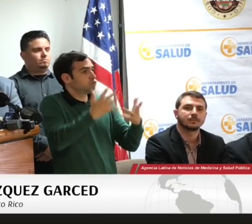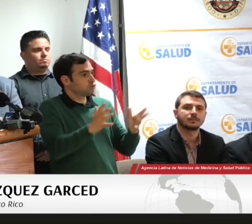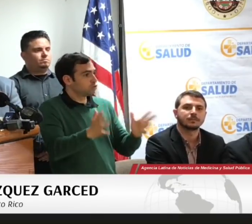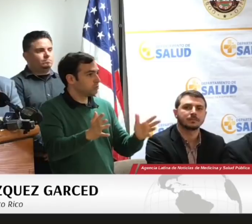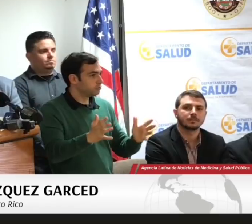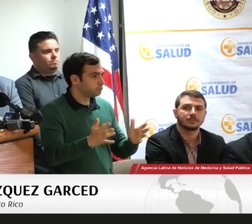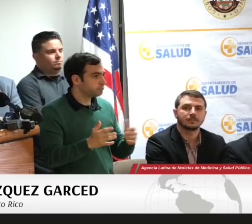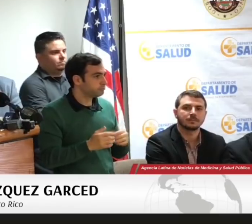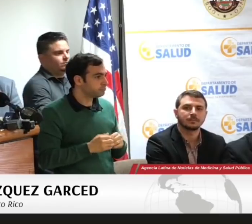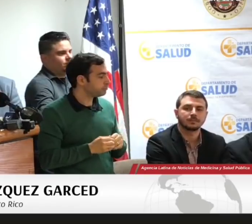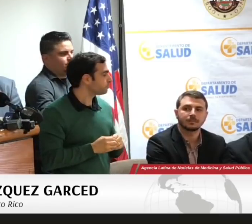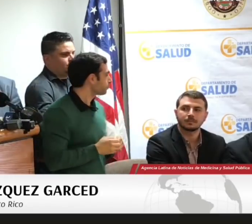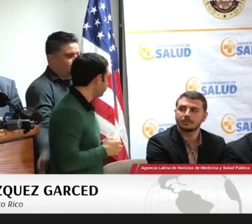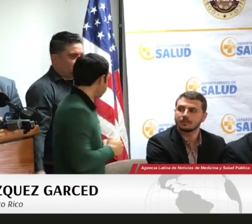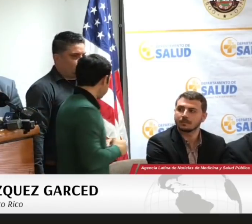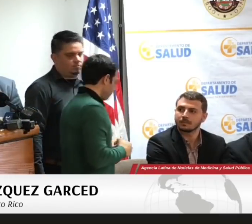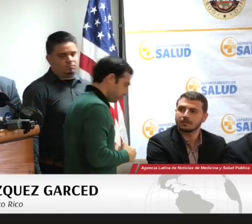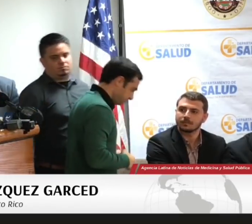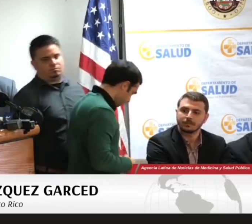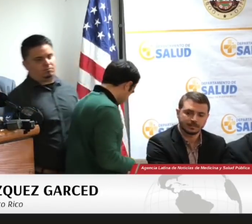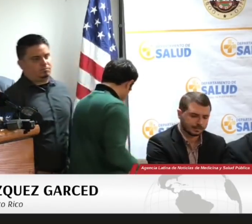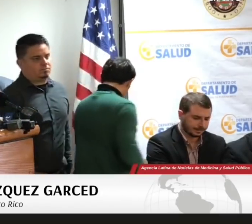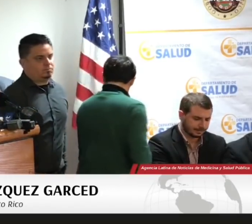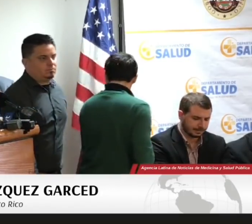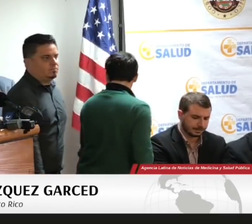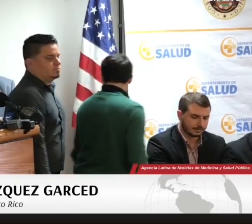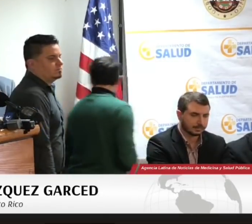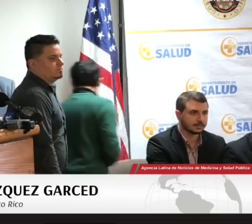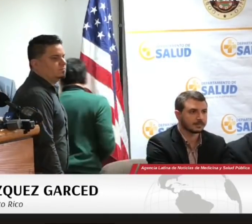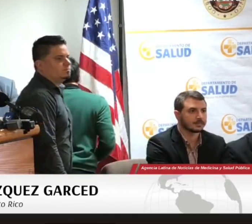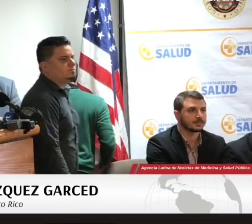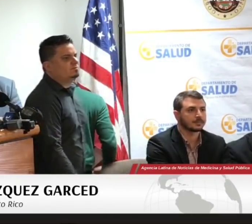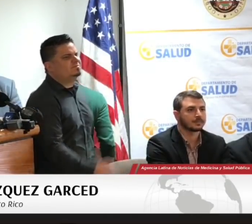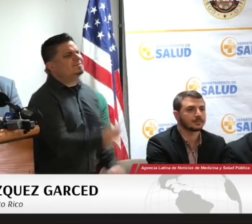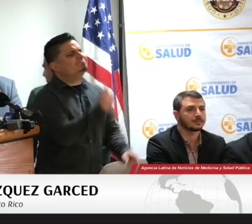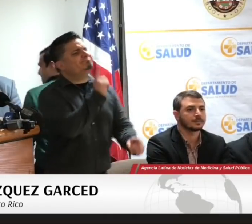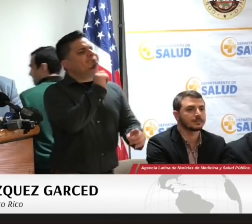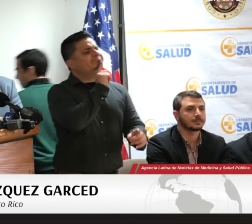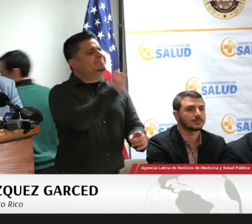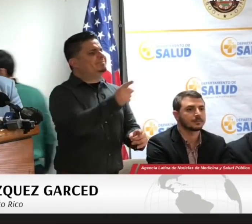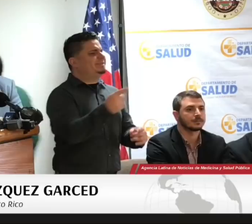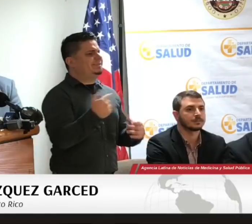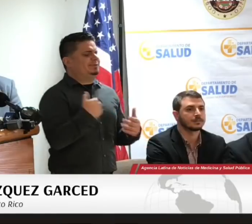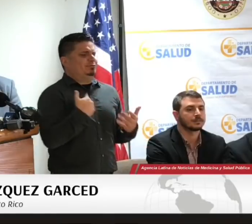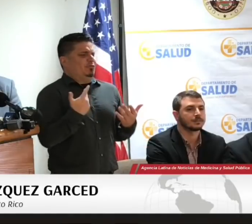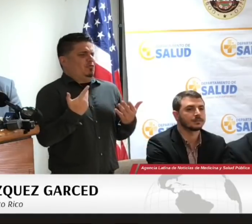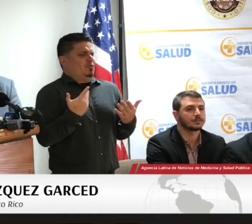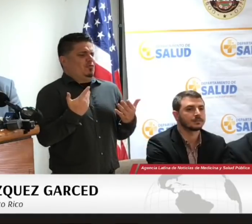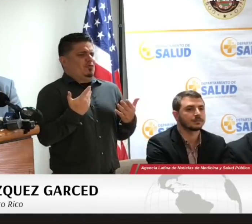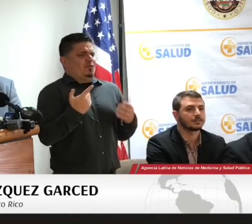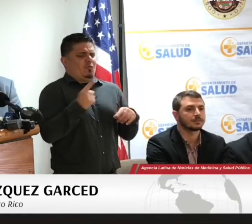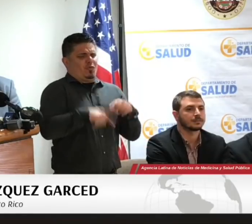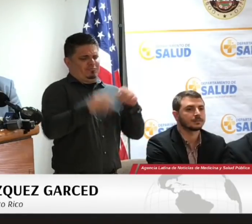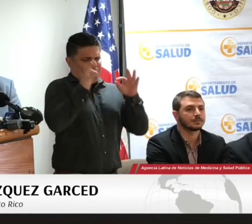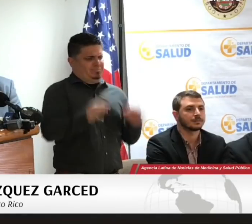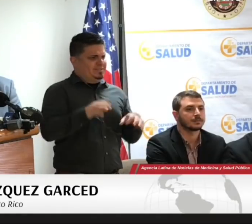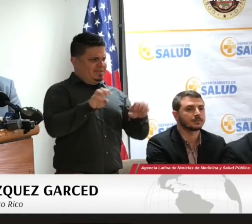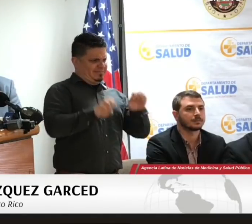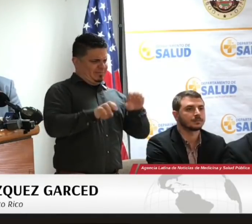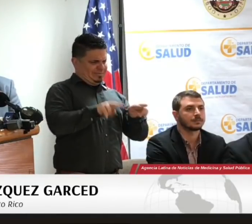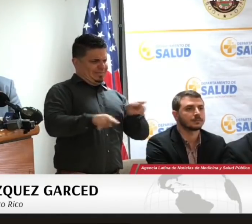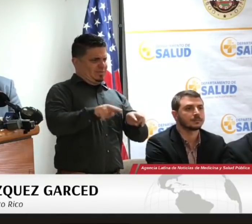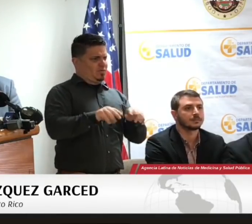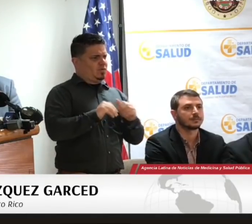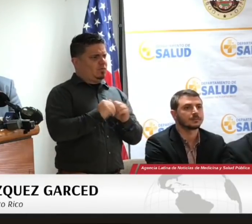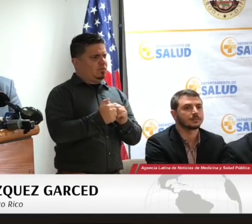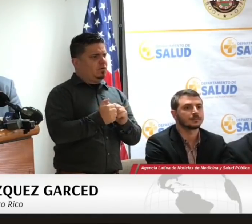pues verdaderamente que yo no puedo, ¿verdad?, evaluar la intervención de las autoridades panameñas con